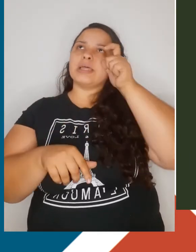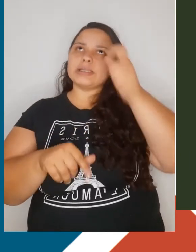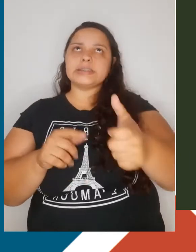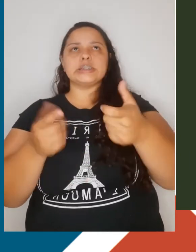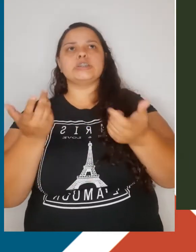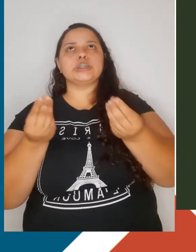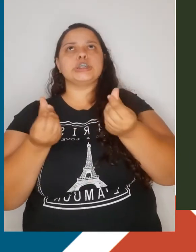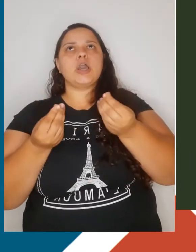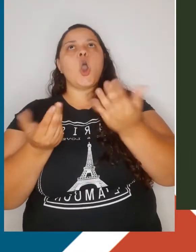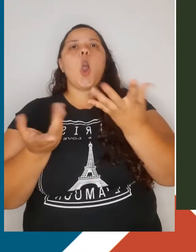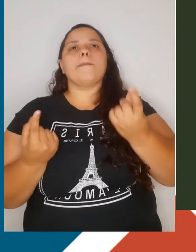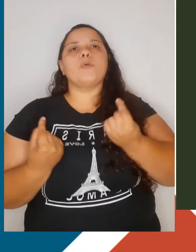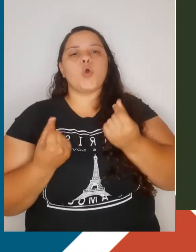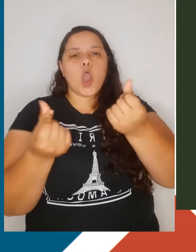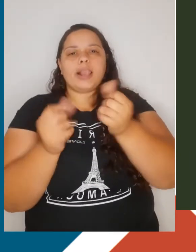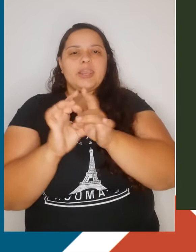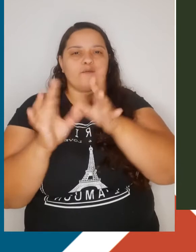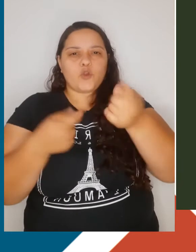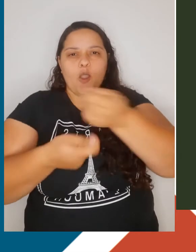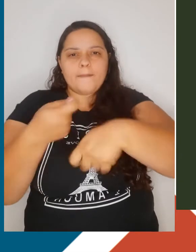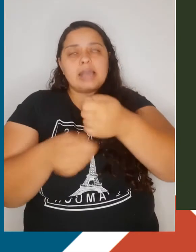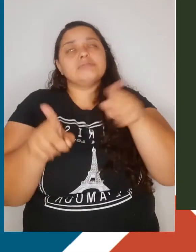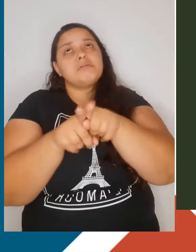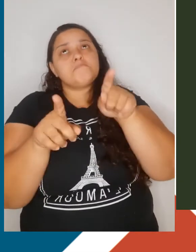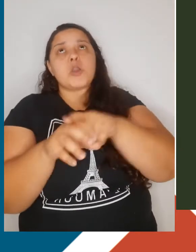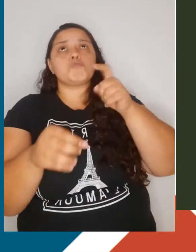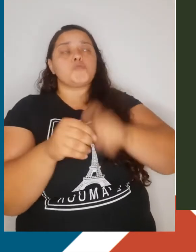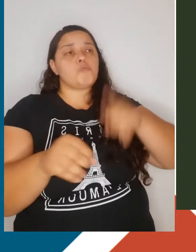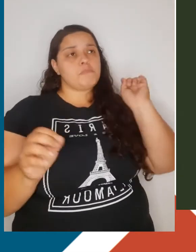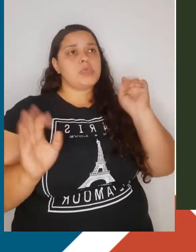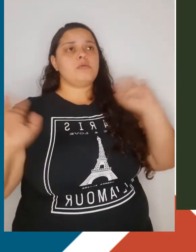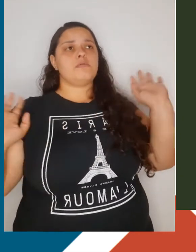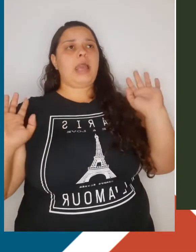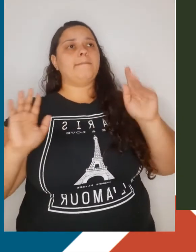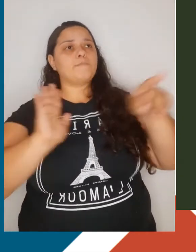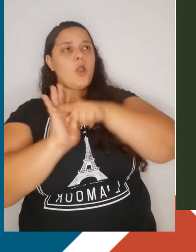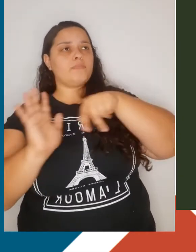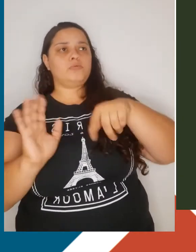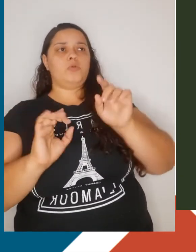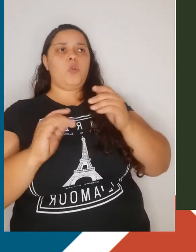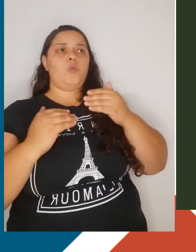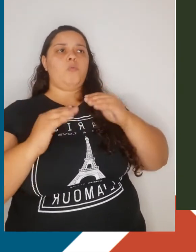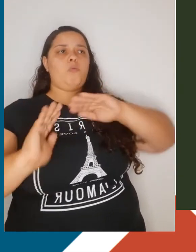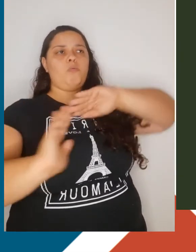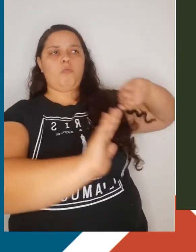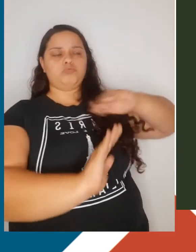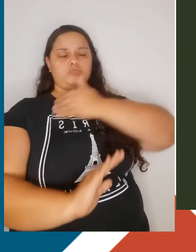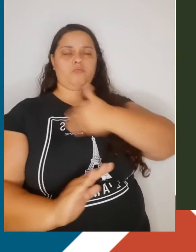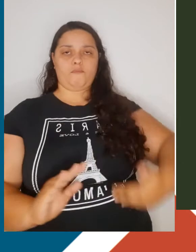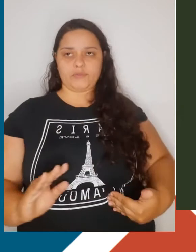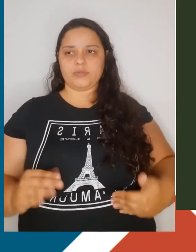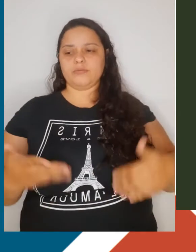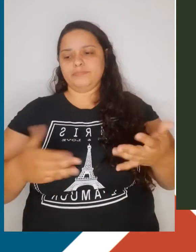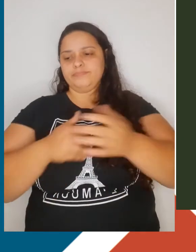Estes estavam interessados nas possibilidades de enriquecimento do livre comércio e da autonomia política que uma possível emancipação